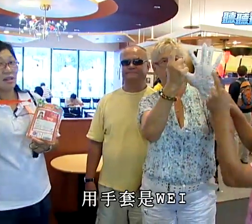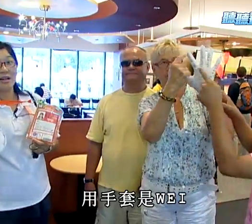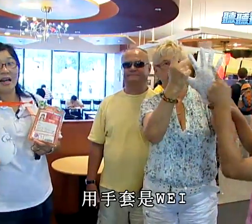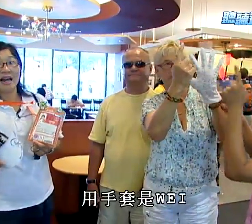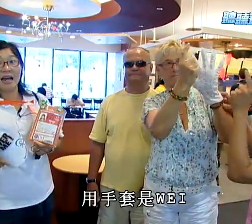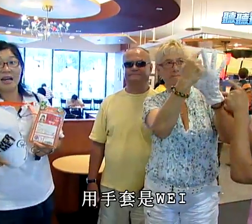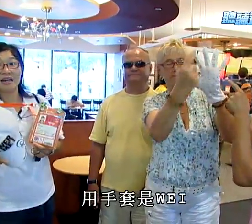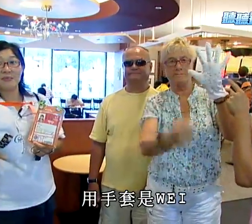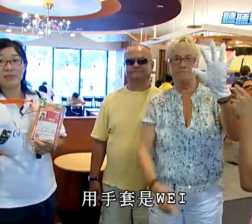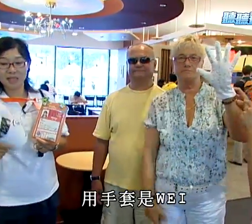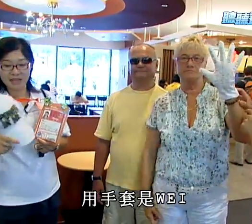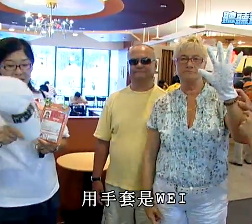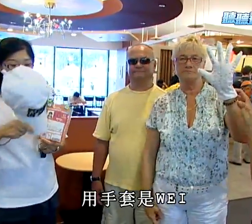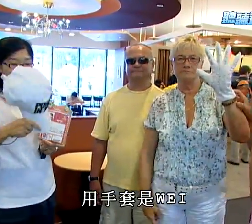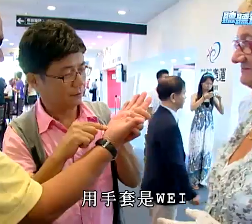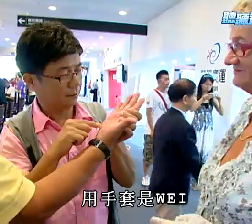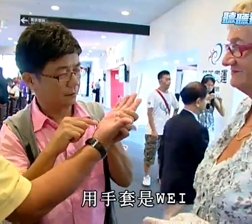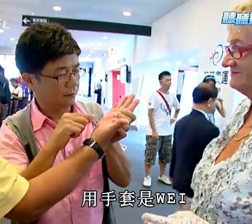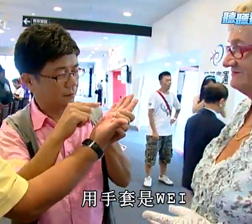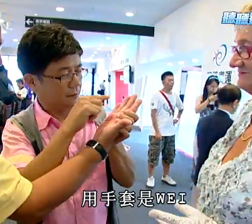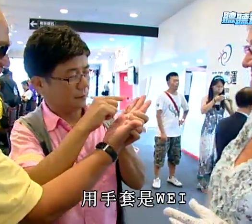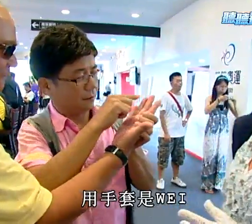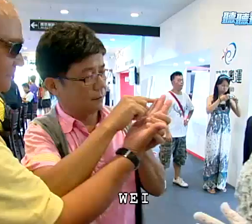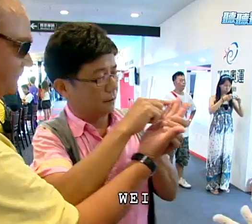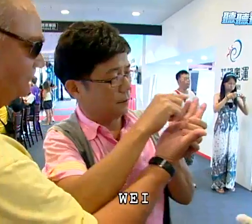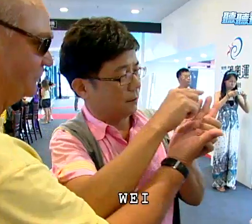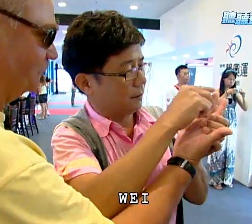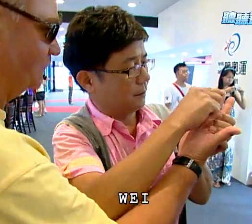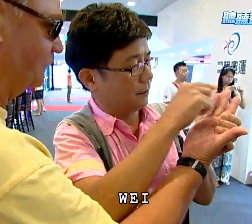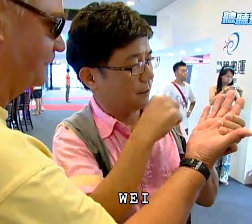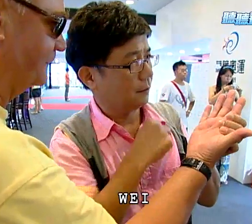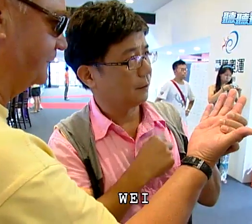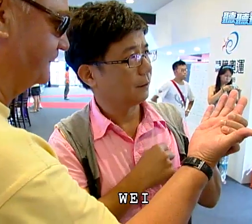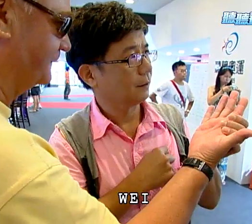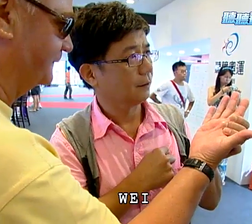W E I。 W E I，